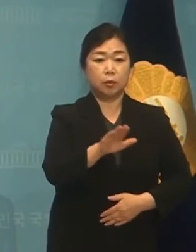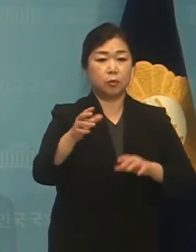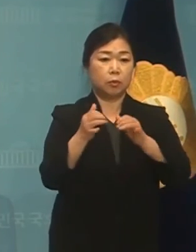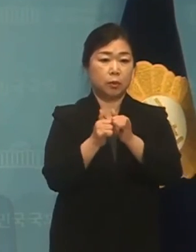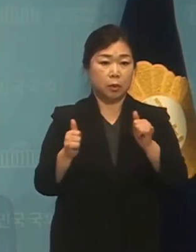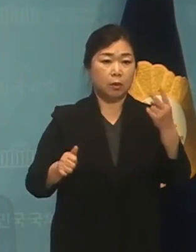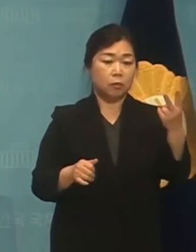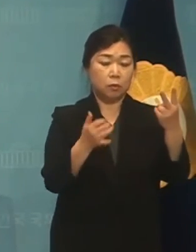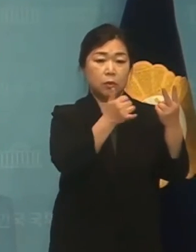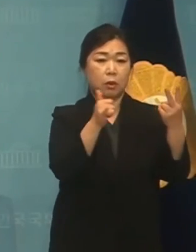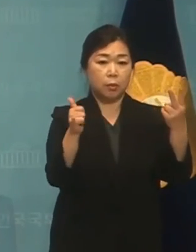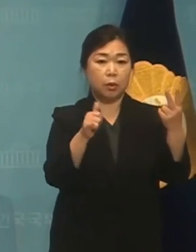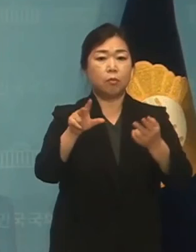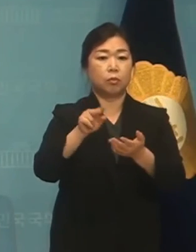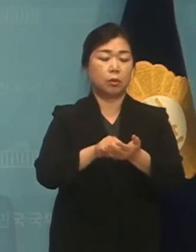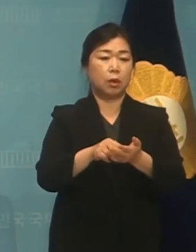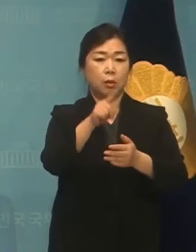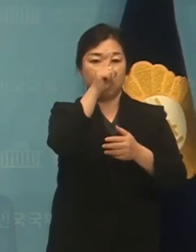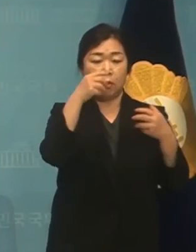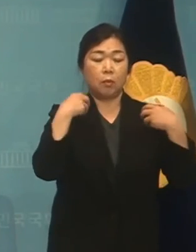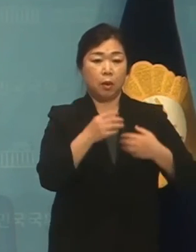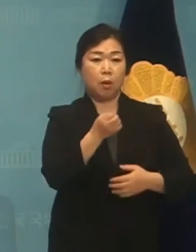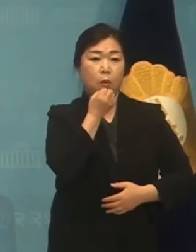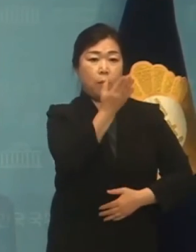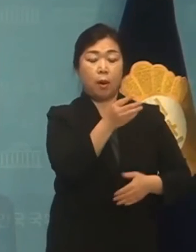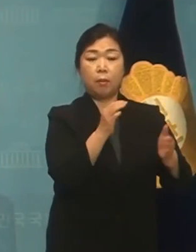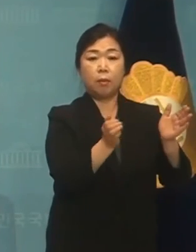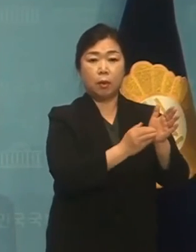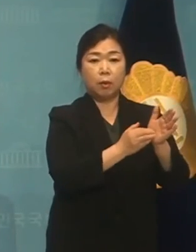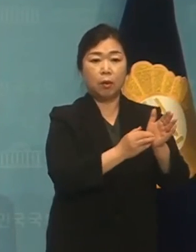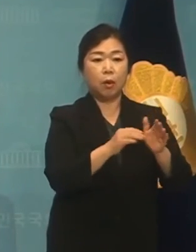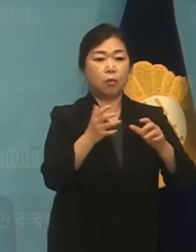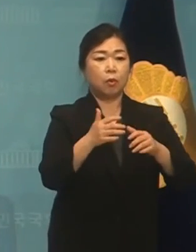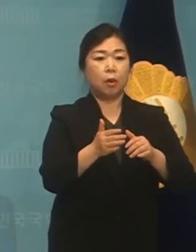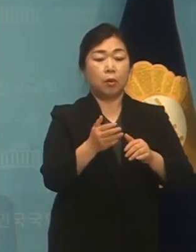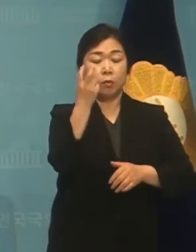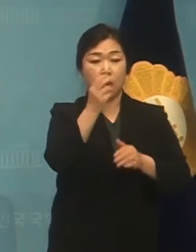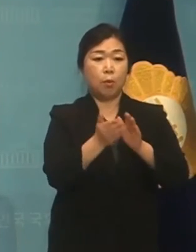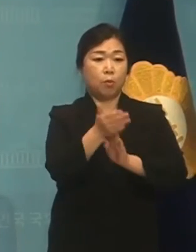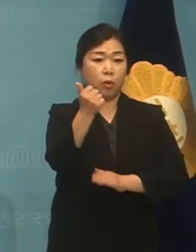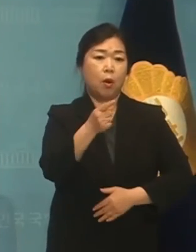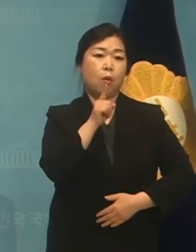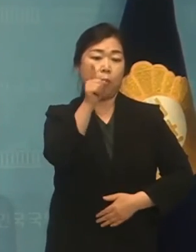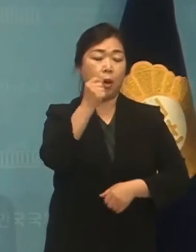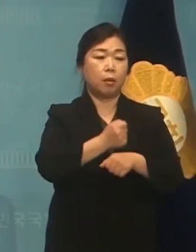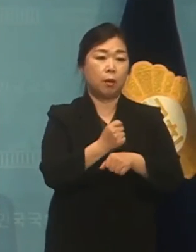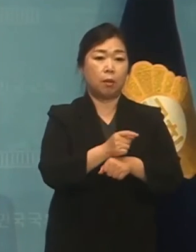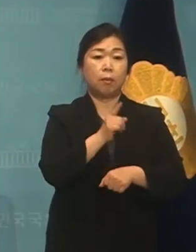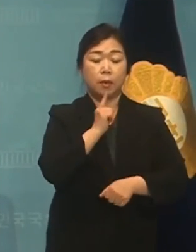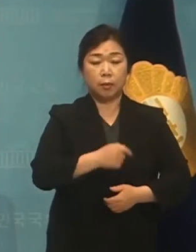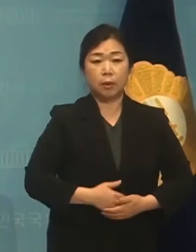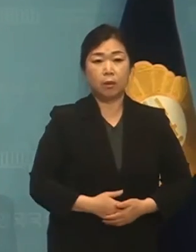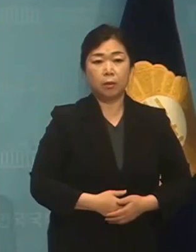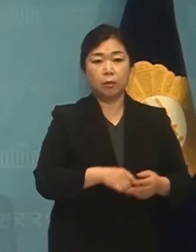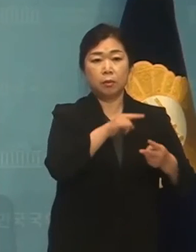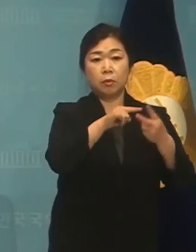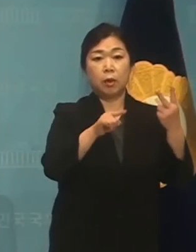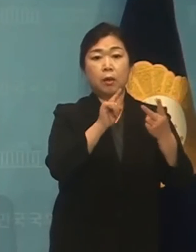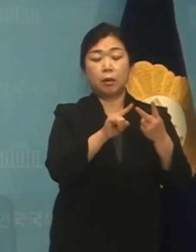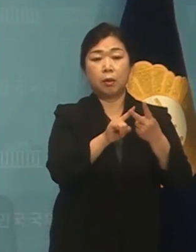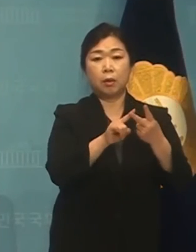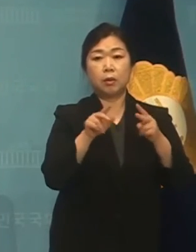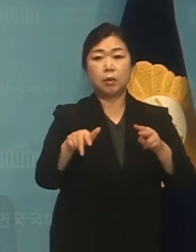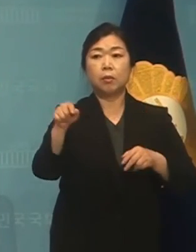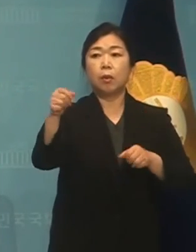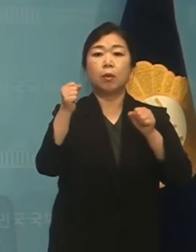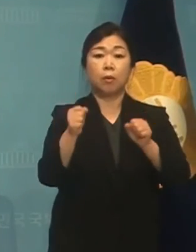국민 중 두 분이 이 문제를 정부에 고발했고 또 국가수사본부에 고발하시겠다고 합니다. 그 중에 한 분이 이소통관 정문에